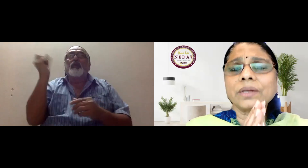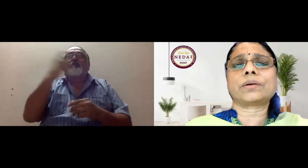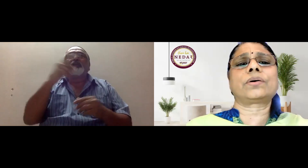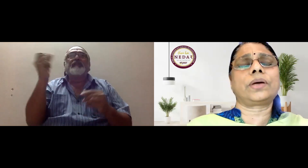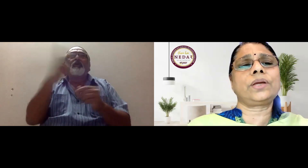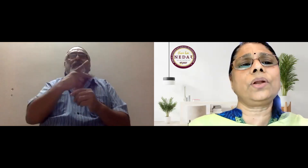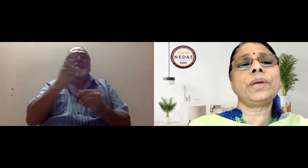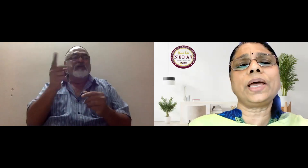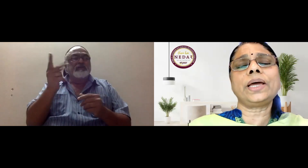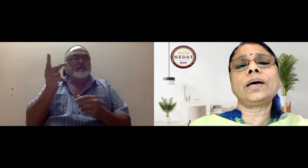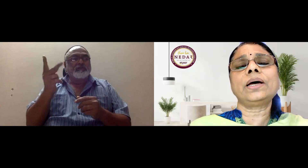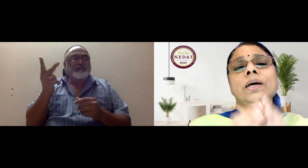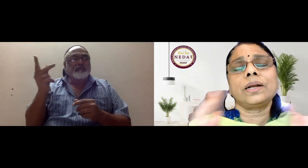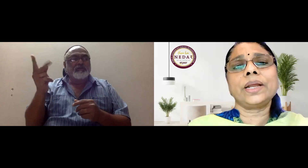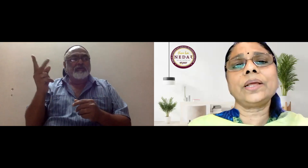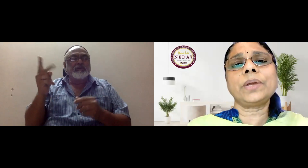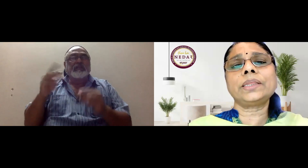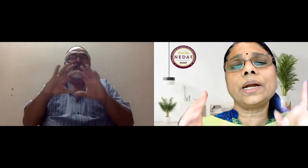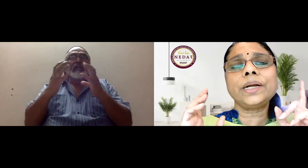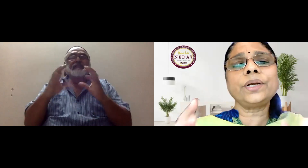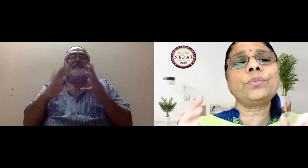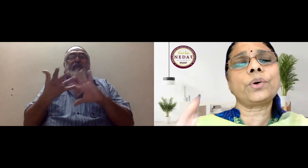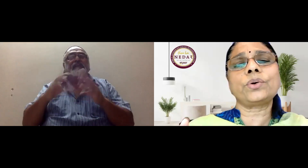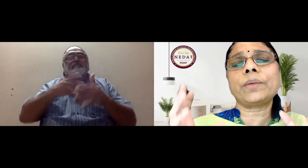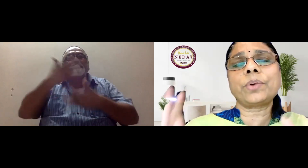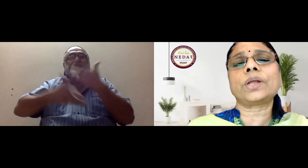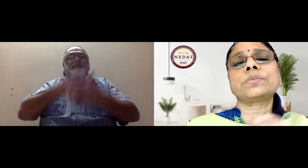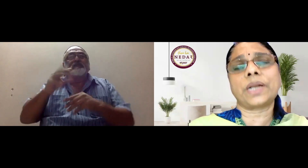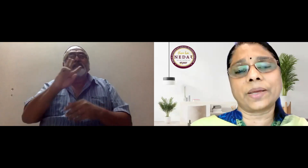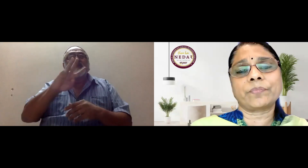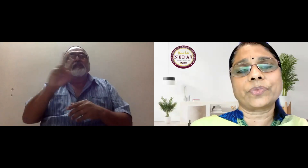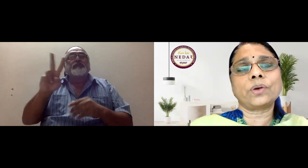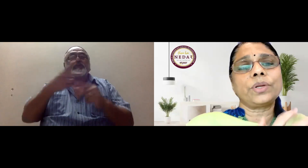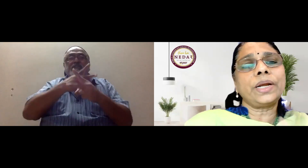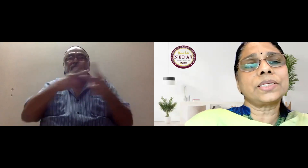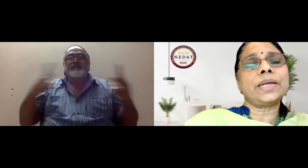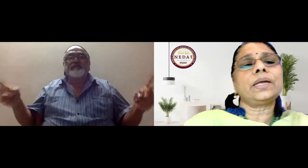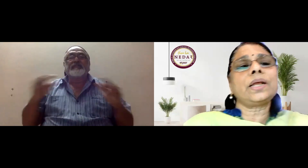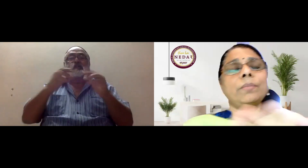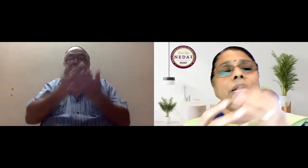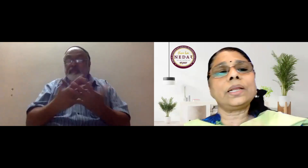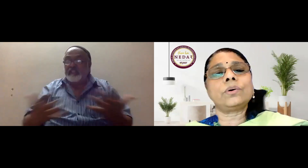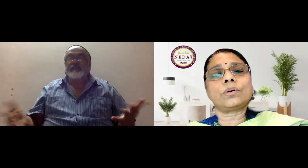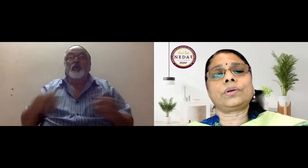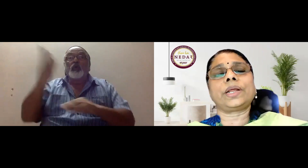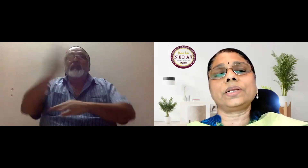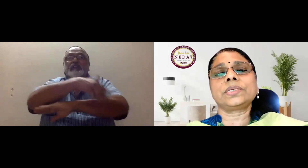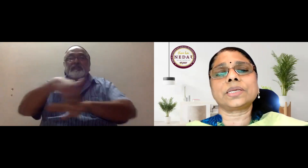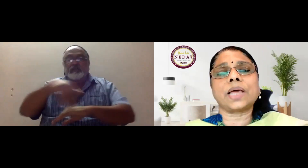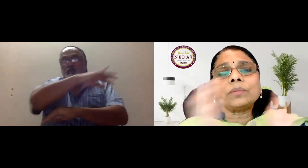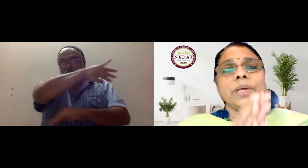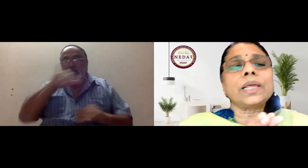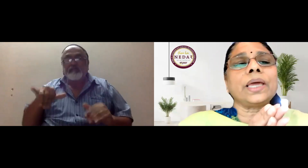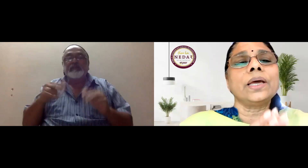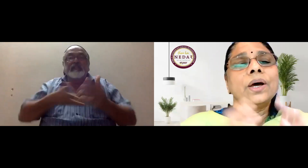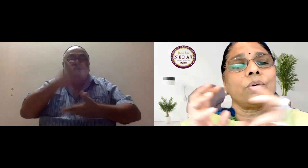एक करिकुलम बनाया, ट्रेनिंग बनाए, 32 प्रोटोटाइप प्रोडक्ट्स बनाए, और उनके डिजाइनर हमारे ट्रेनीज के